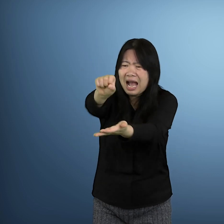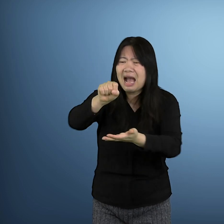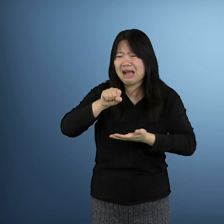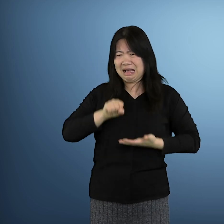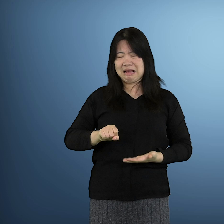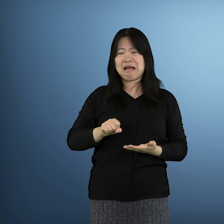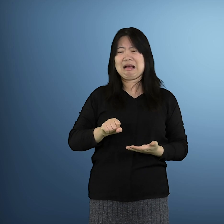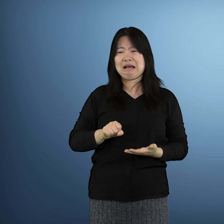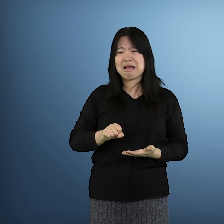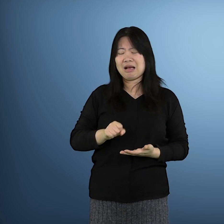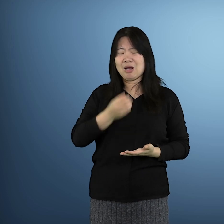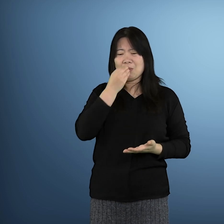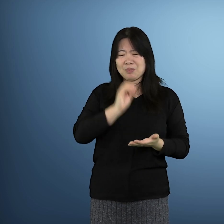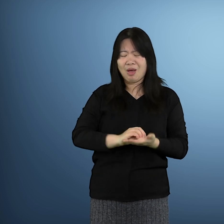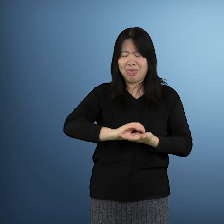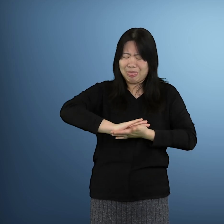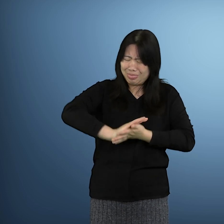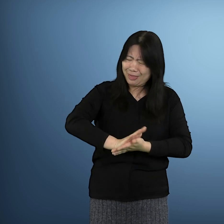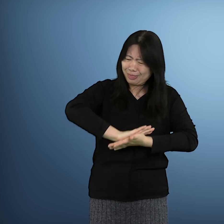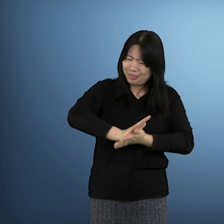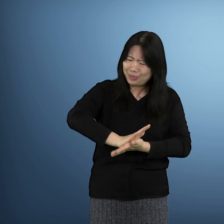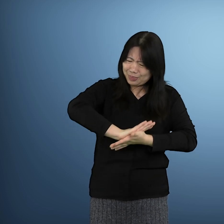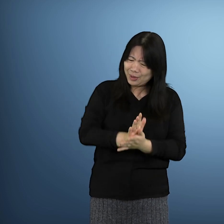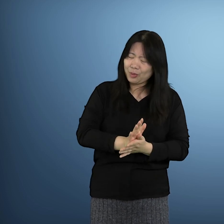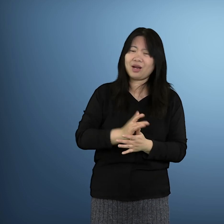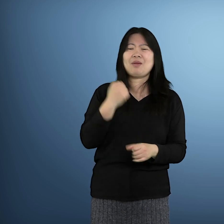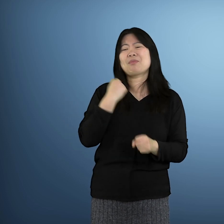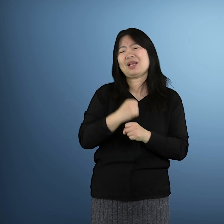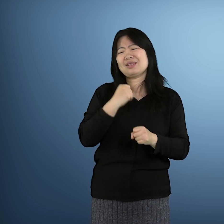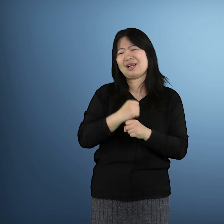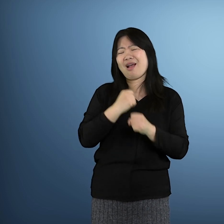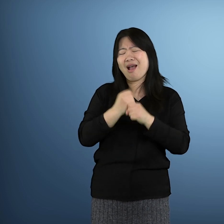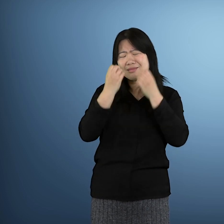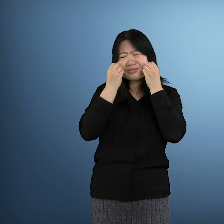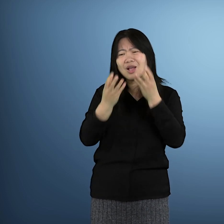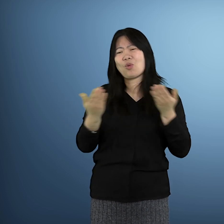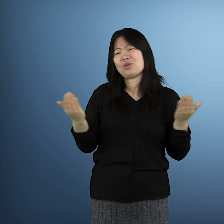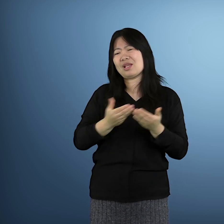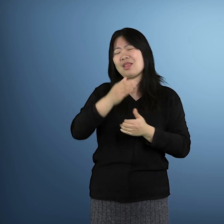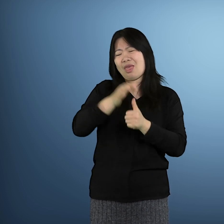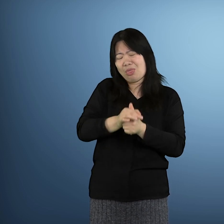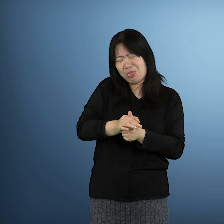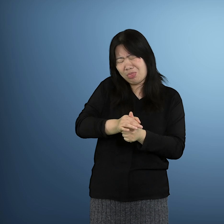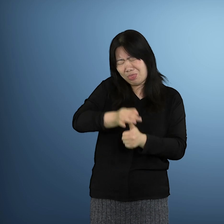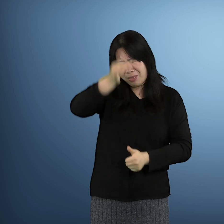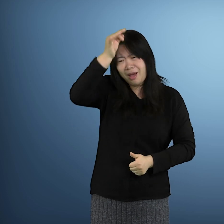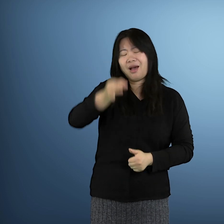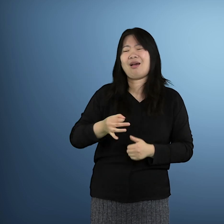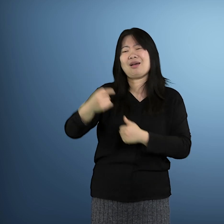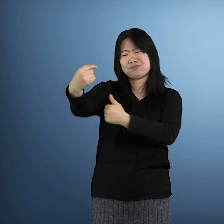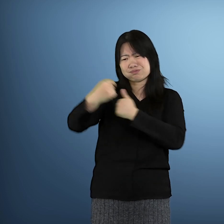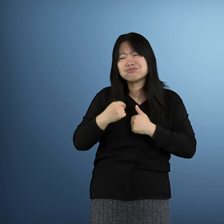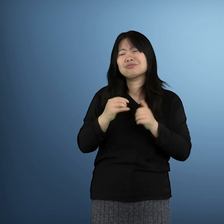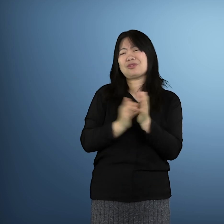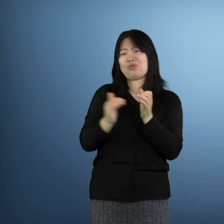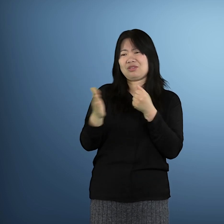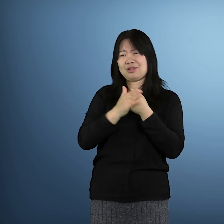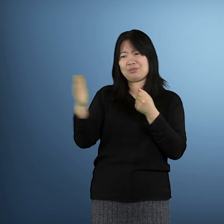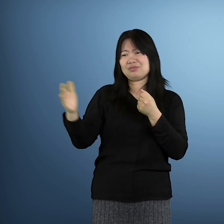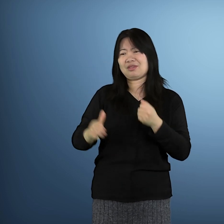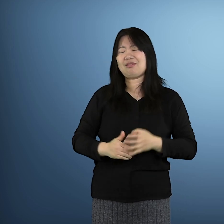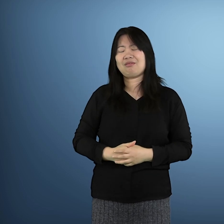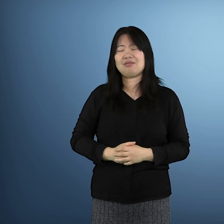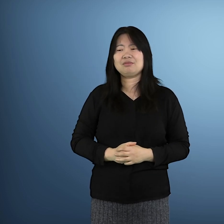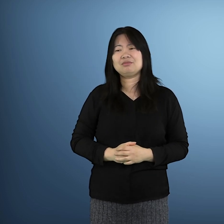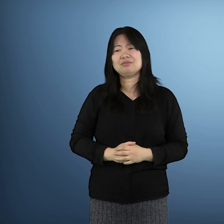얻어다가 벽돌에 이겨서 만들어야 되는 새로운 가중된 명령이 떨어졌기 때문에